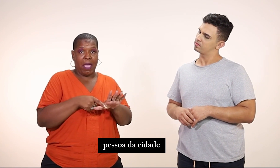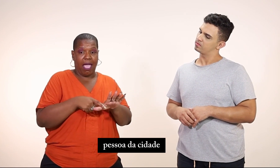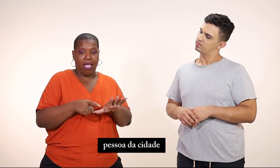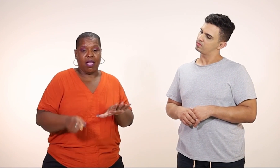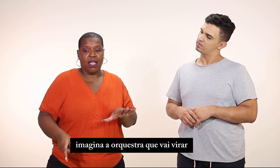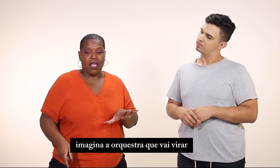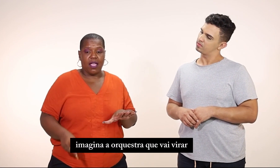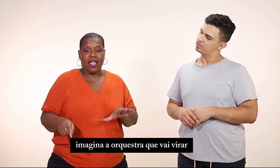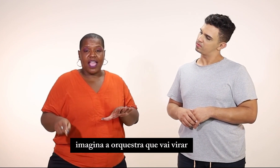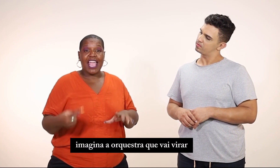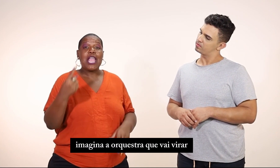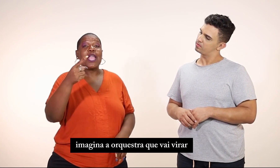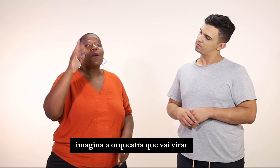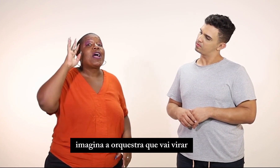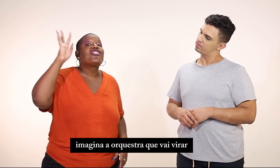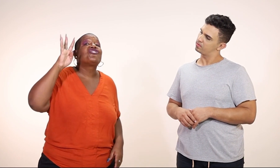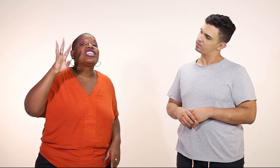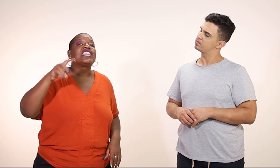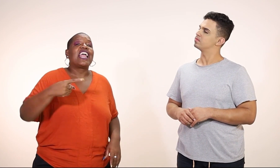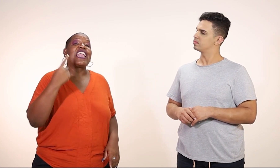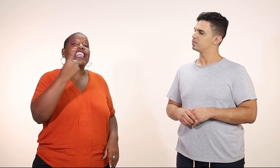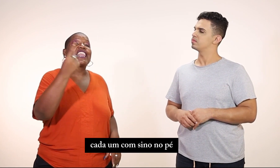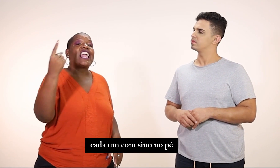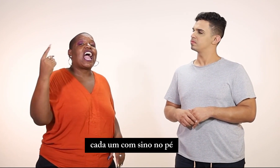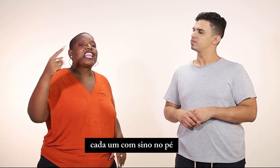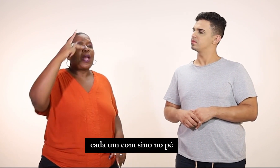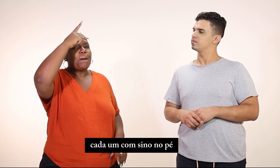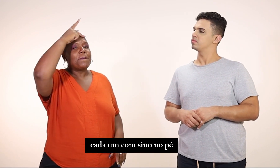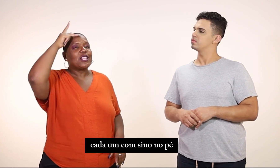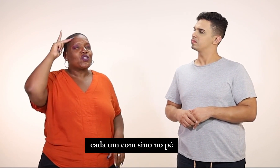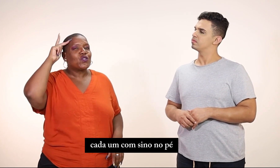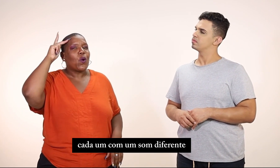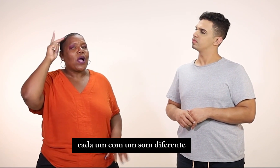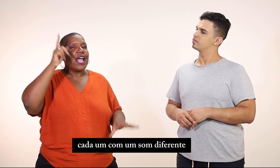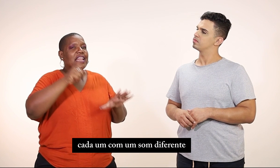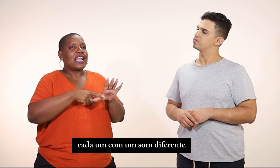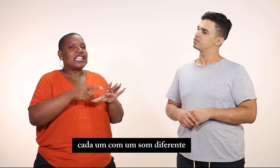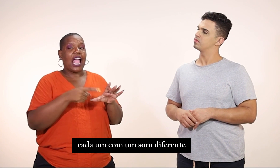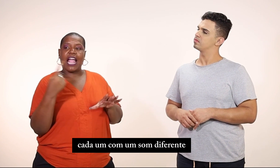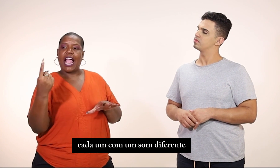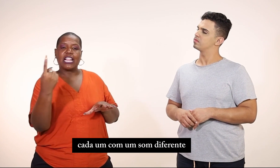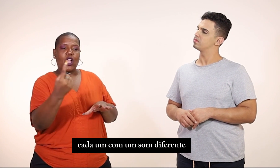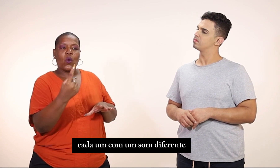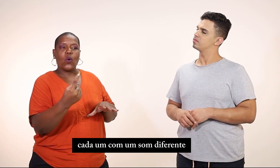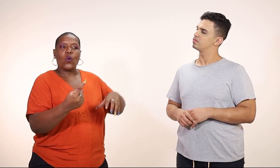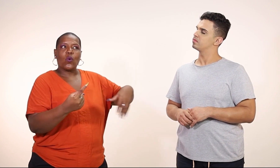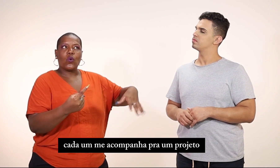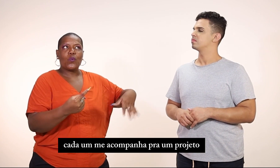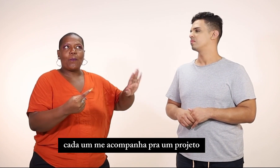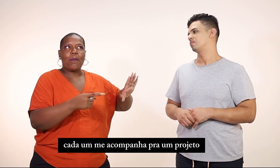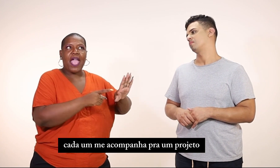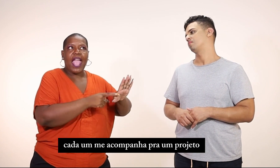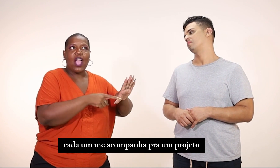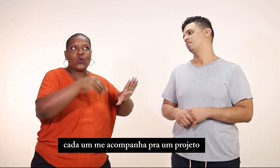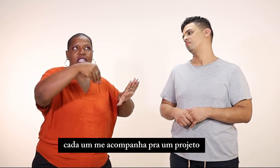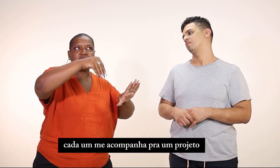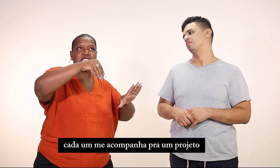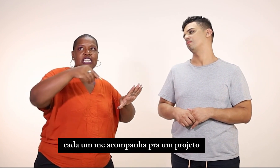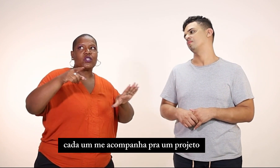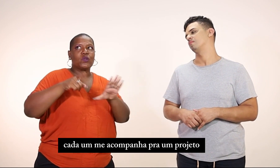cidade, imagina a orquestra que vai virar. Caraca. Cada um com sino no pé, cada um com um som diferente, cada um já em é um uma compasso. ideia para um projeto já.